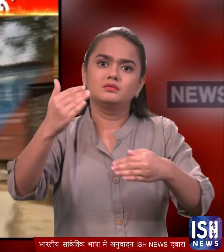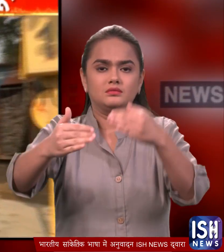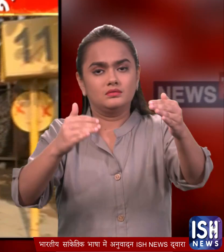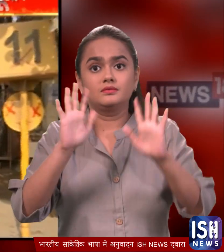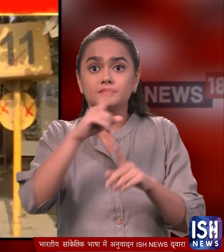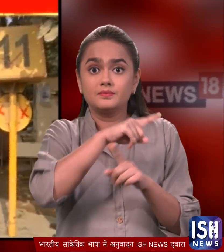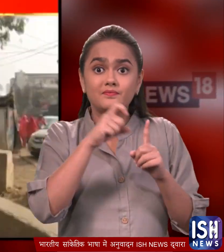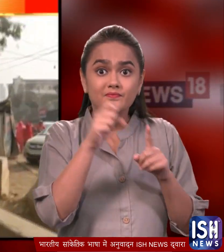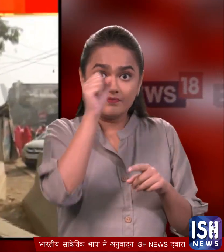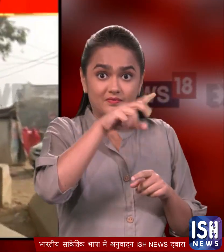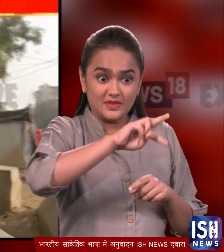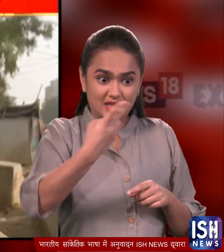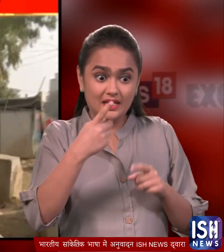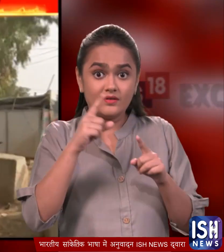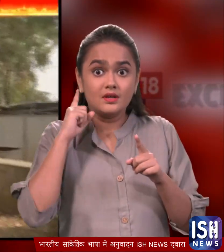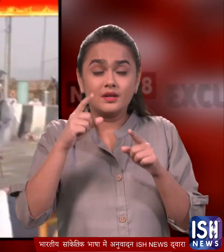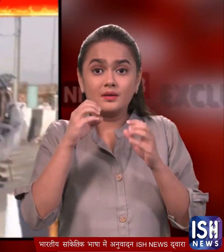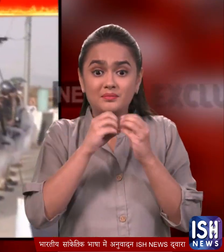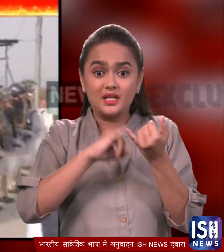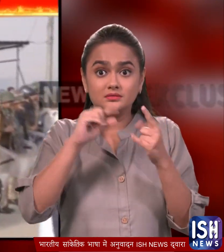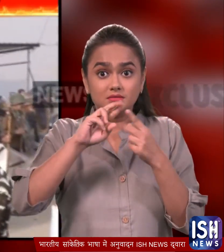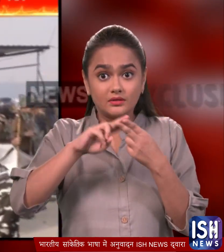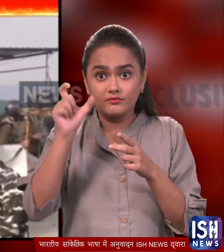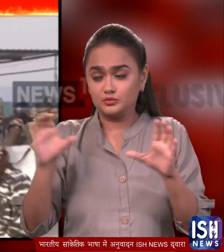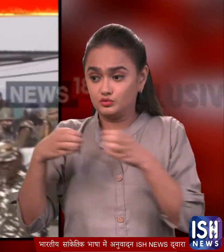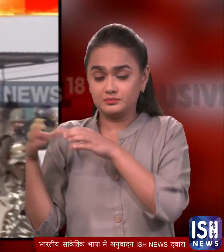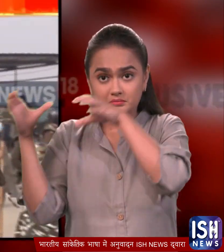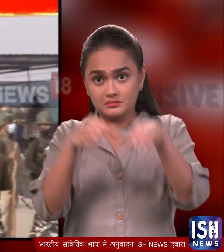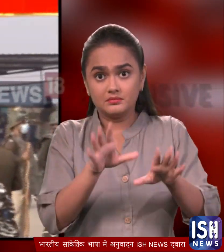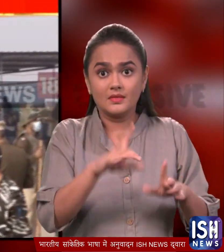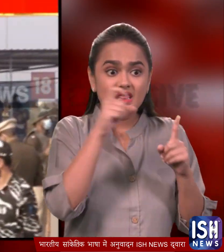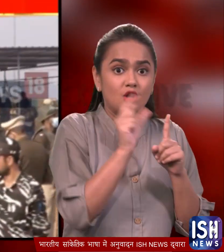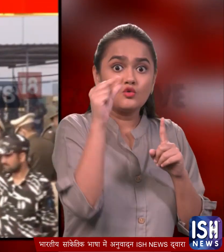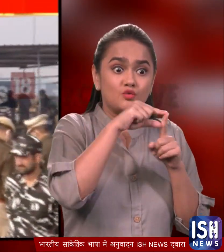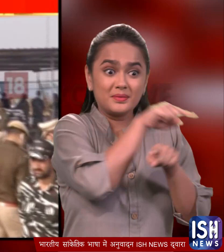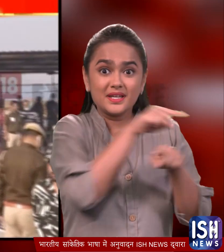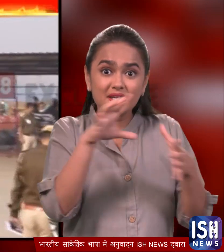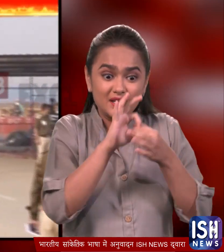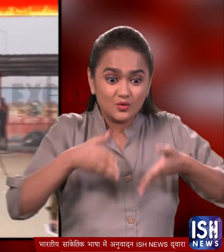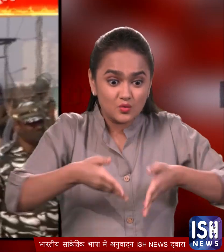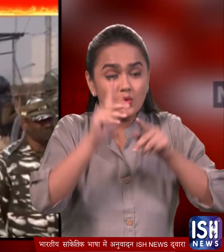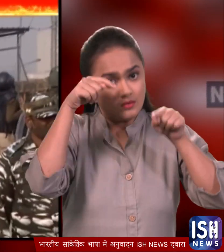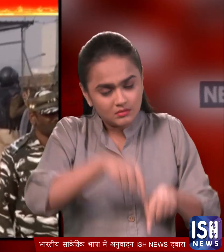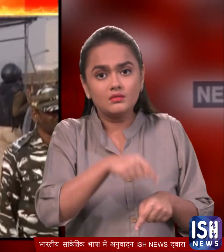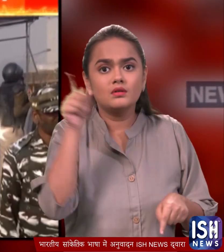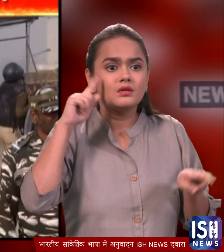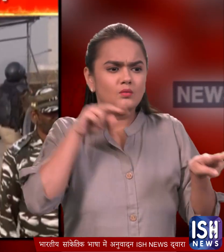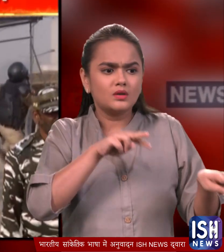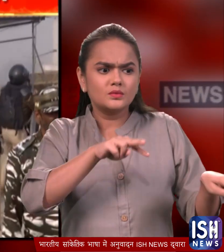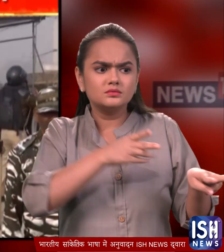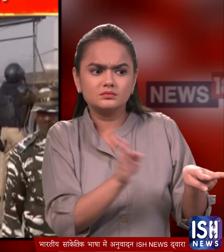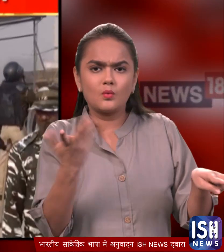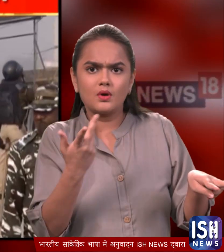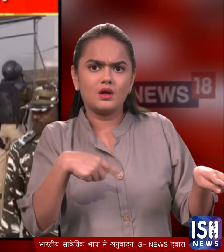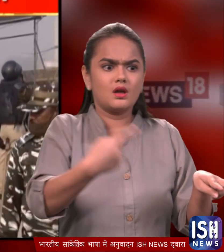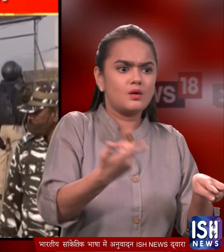पर दिल्ली पुलिस के साथ ही बीएसएफ भी तैनात की गई। कुछ ऐसा ही हाल दिल्ली से यूपी को जोड़ने वाले गाजीपुर बॉर्डर का रहा, जहां हर हलचल पर नजर